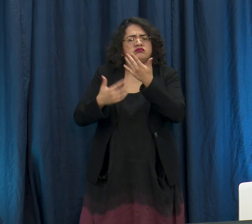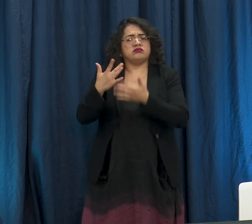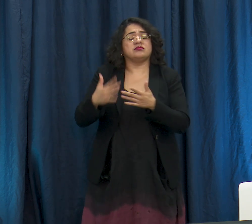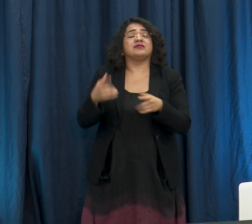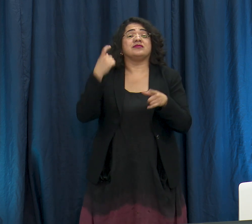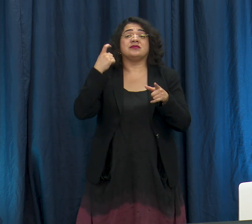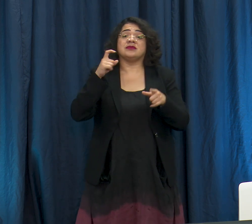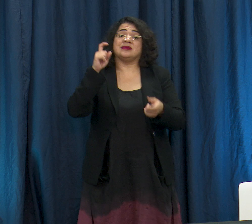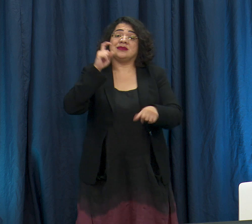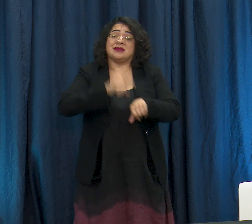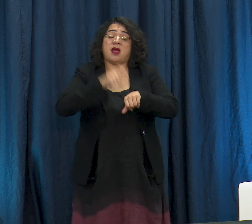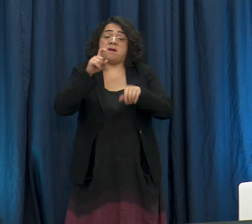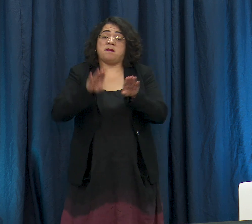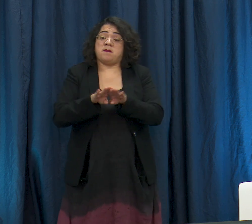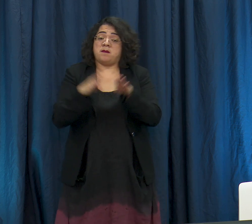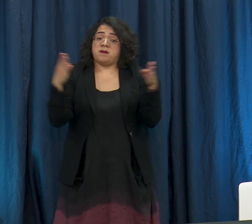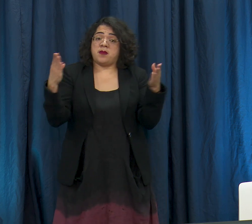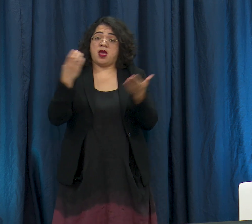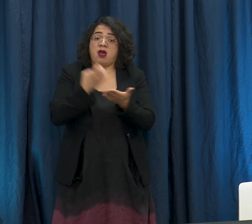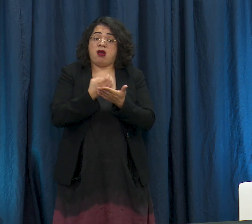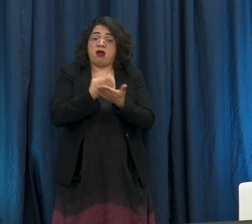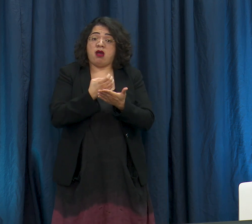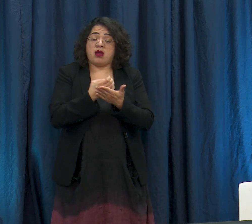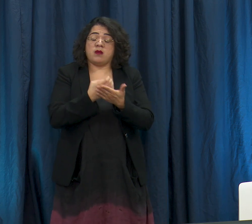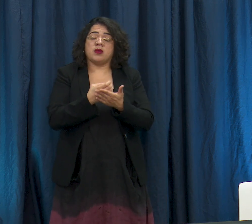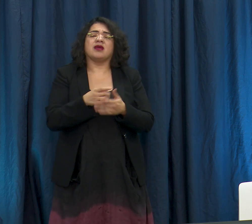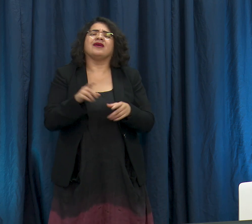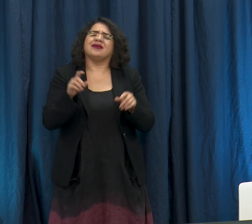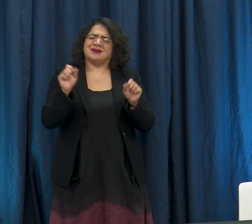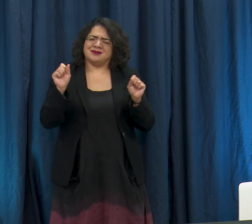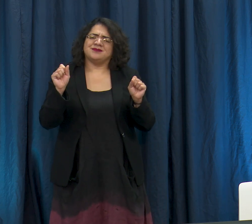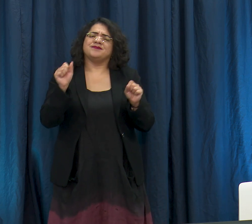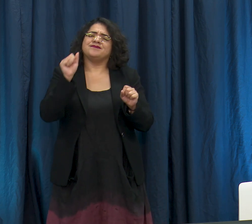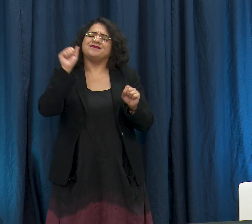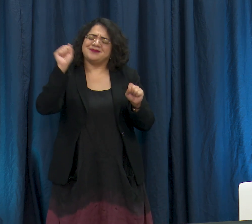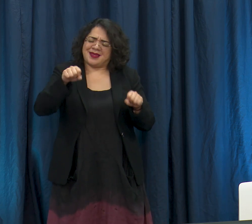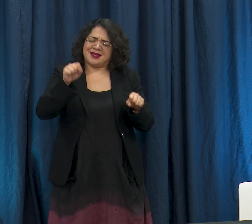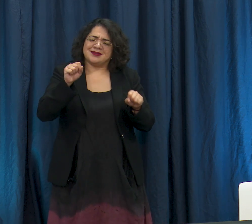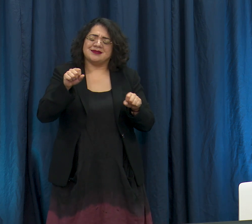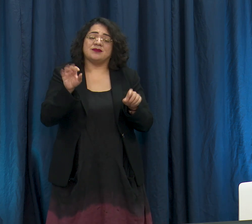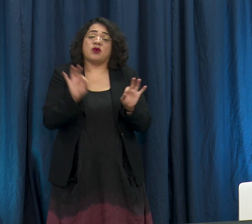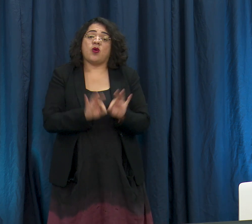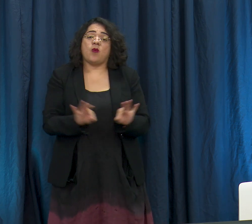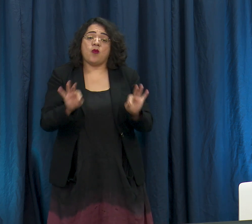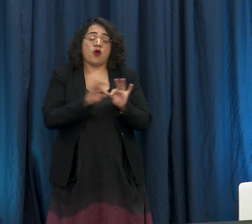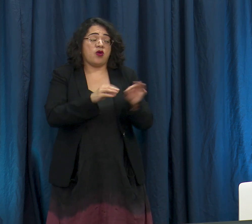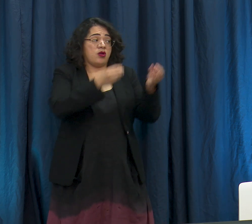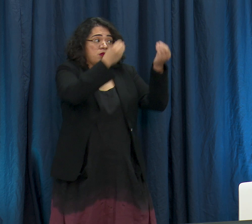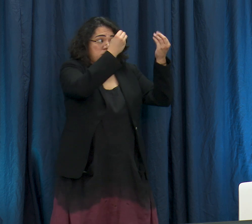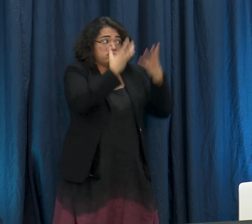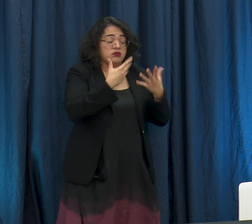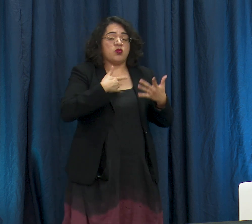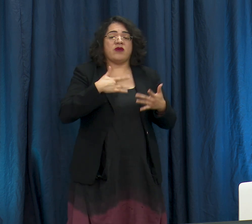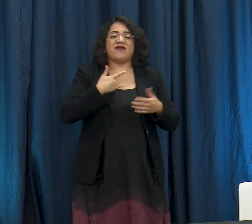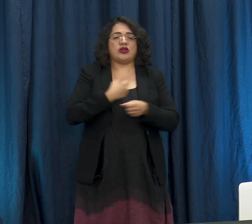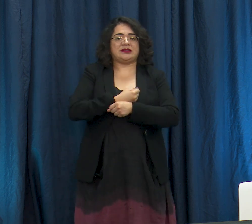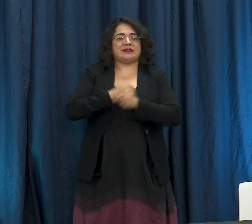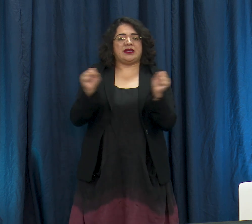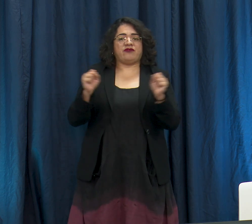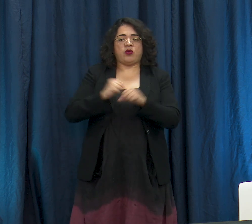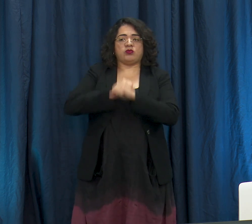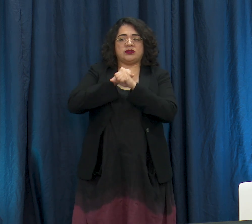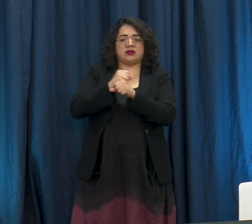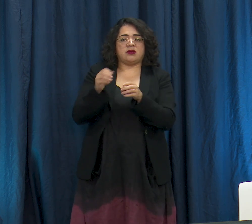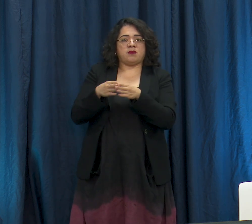llegue de abrir nuestra economía, lo vamos a hacer en una manera responsable y segura. Esto va a requerir que